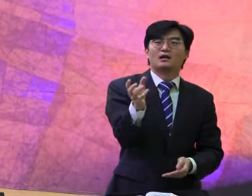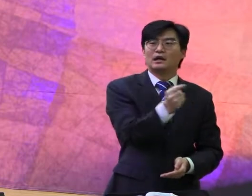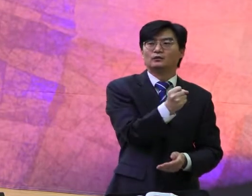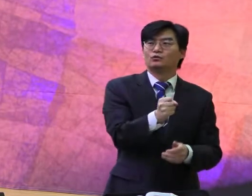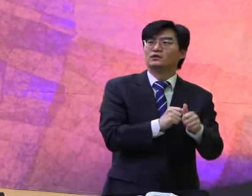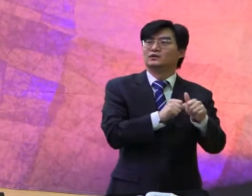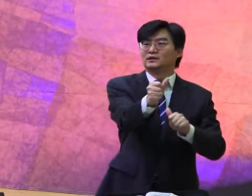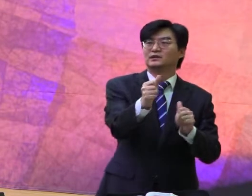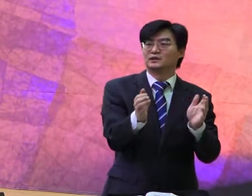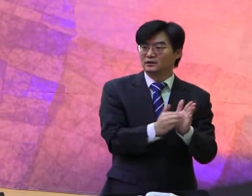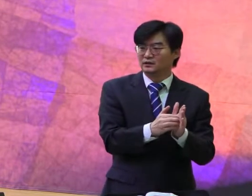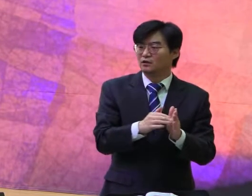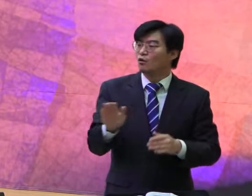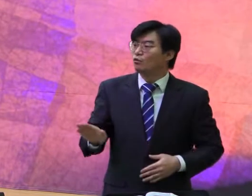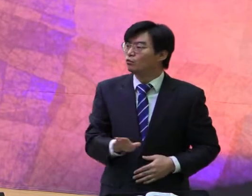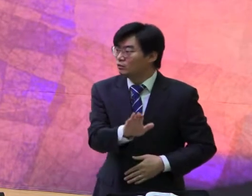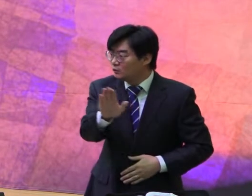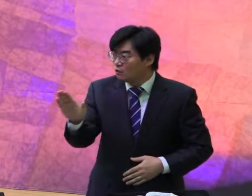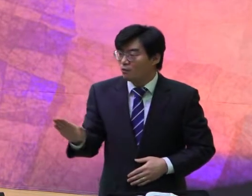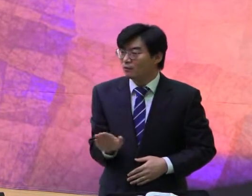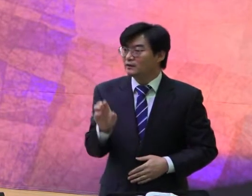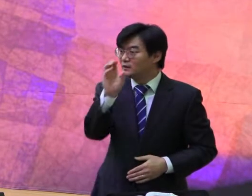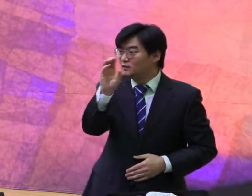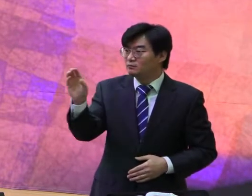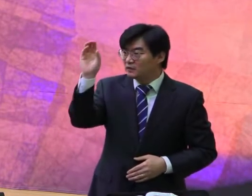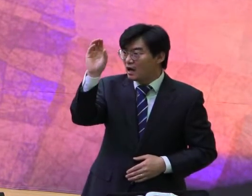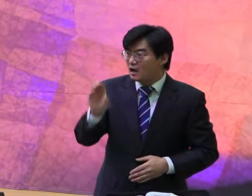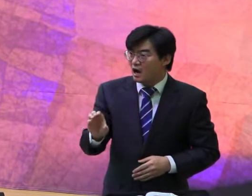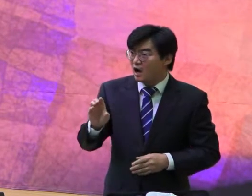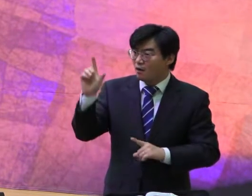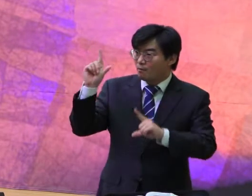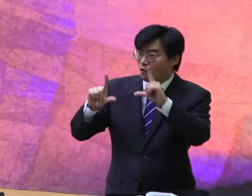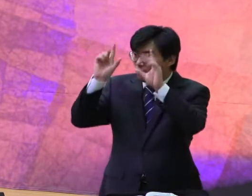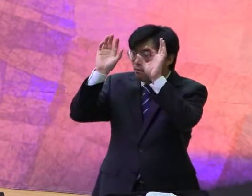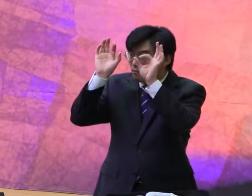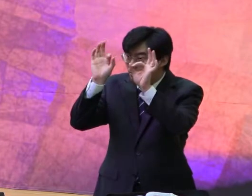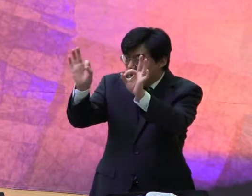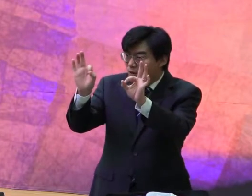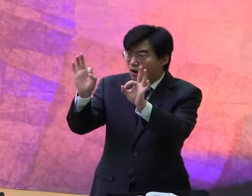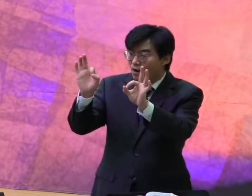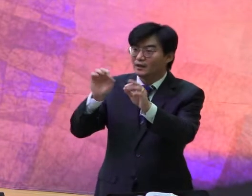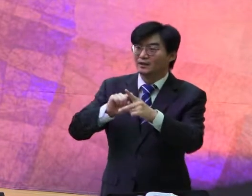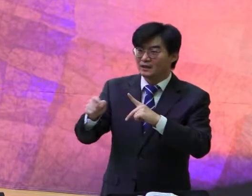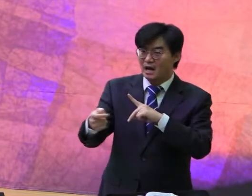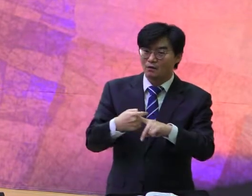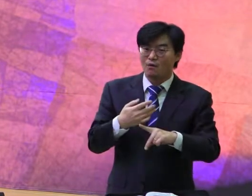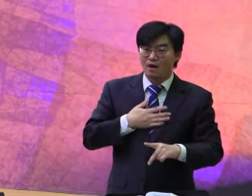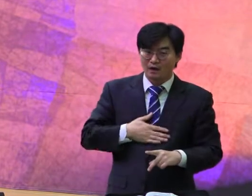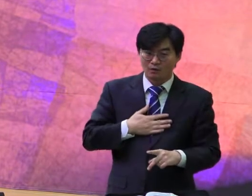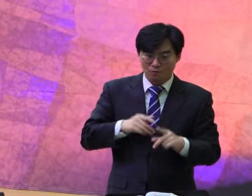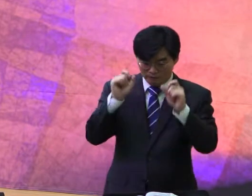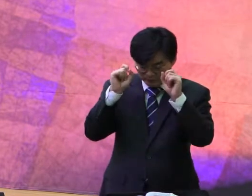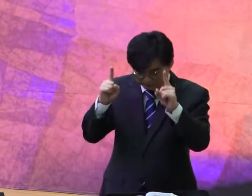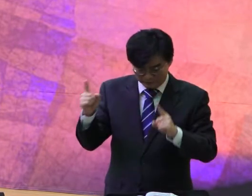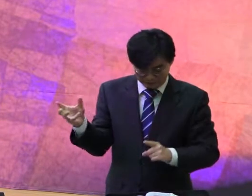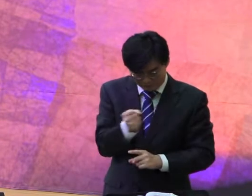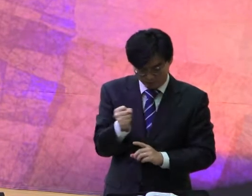살아야 합니다. 십자가밖에 승리하는 길이 없습니다. 이 편지를 바울이 골로새 교회 성도들에게 쓴